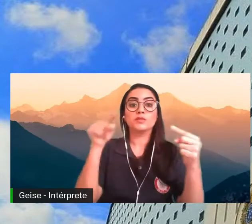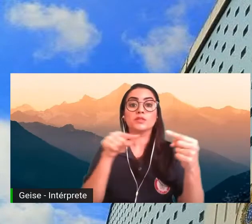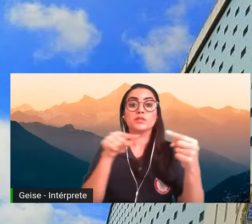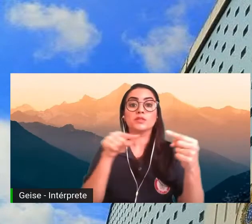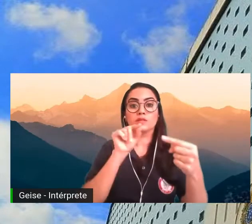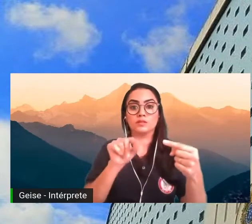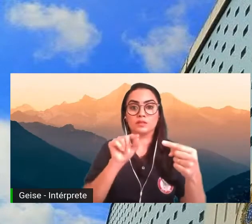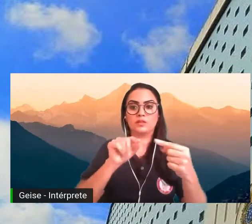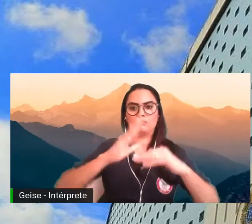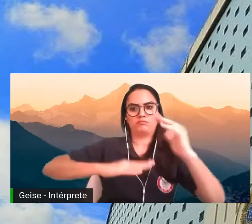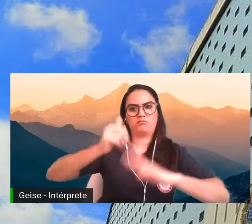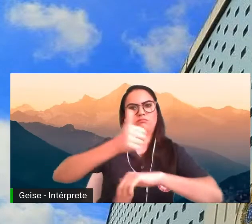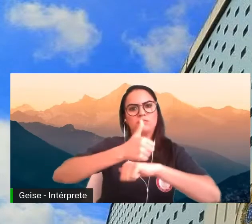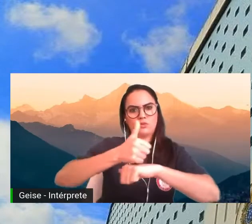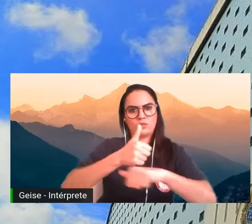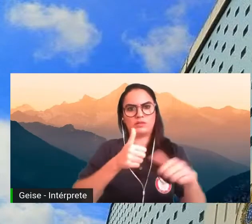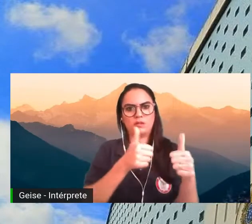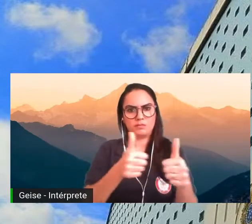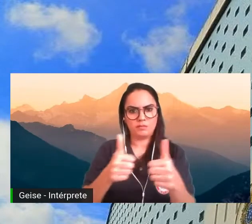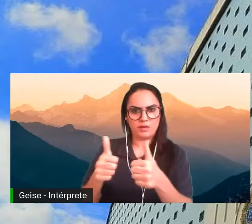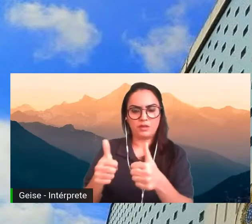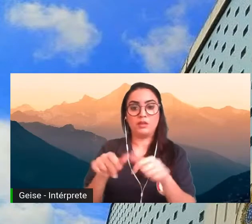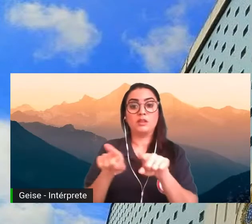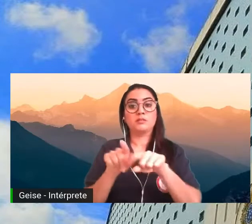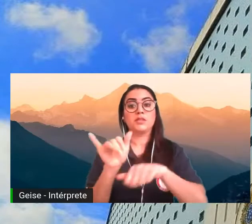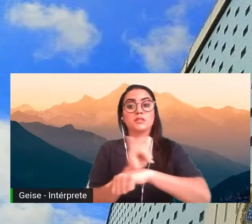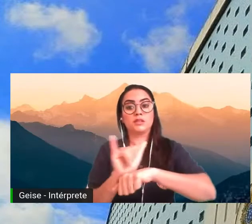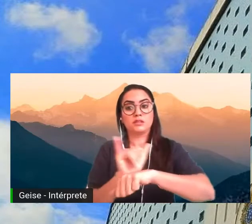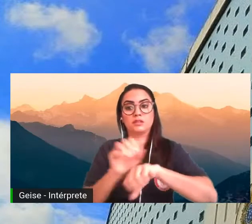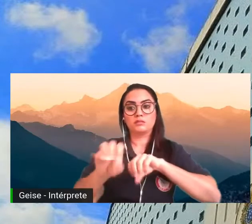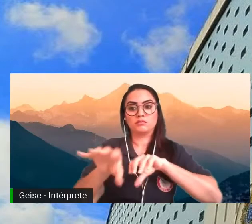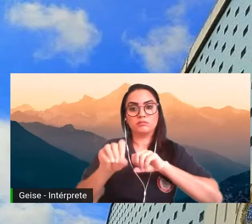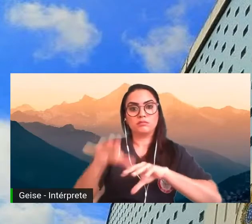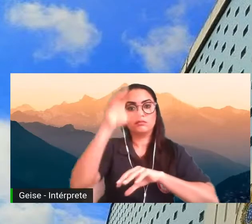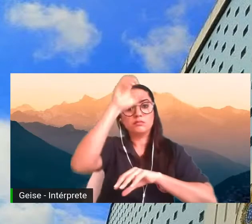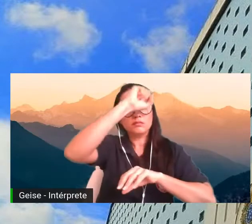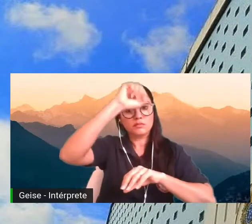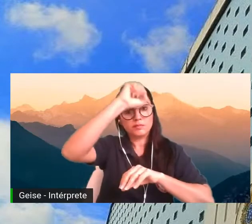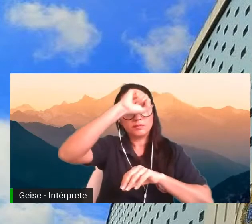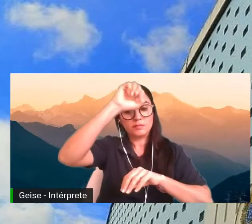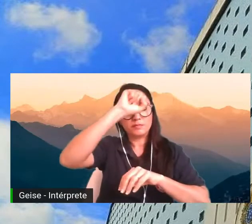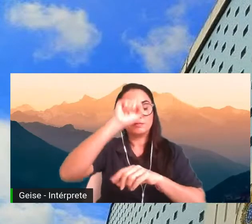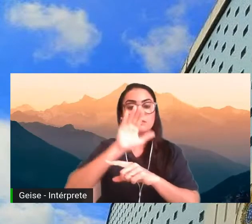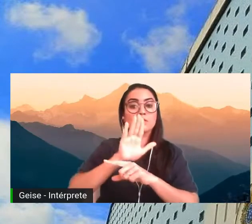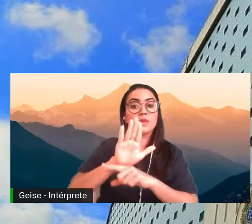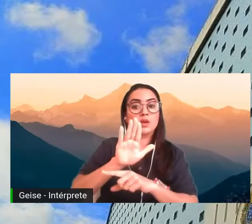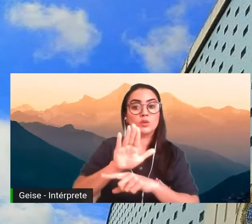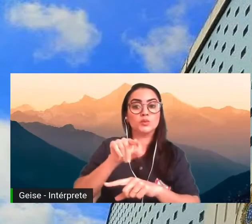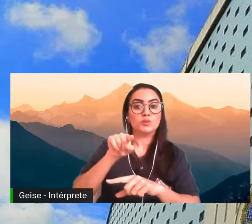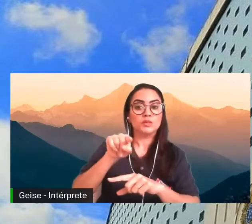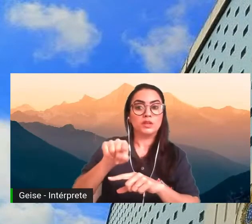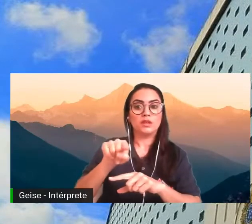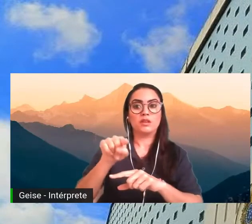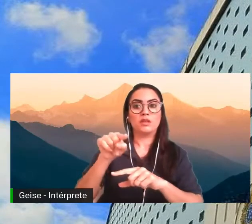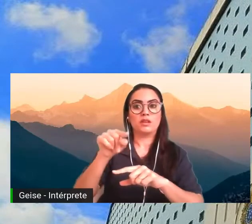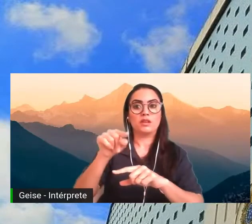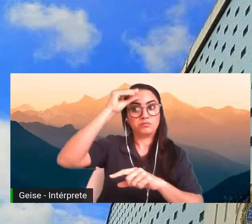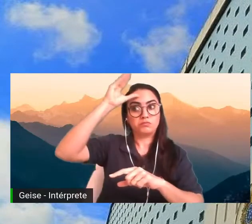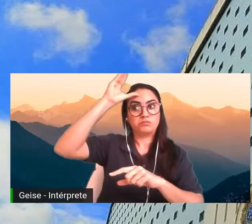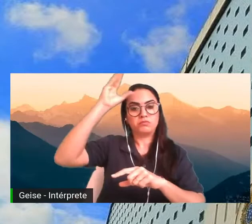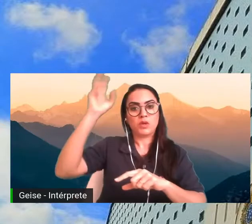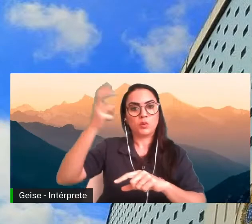objetivos, conteúdos e estratégias de ensino-aprendizagem na perspectiva de sua integração com a ciência, a cultura e a tecnologia.